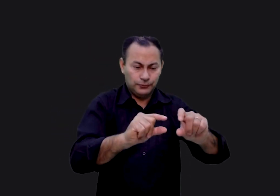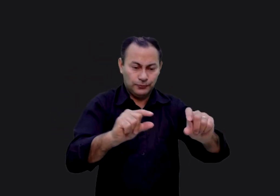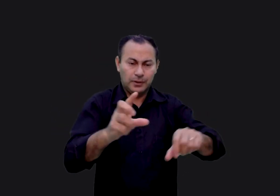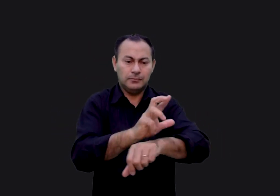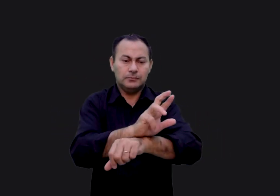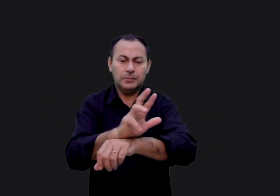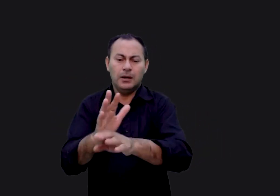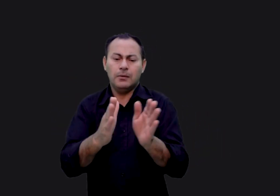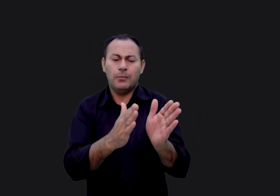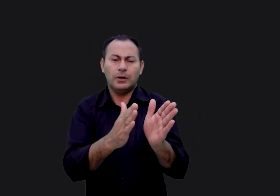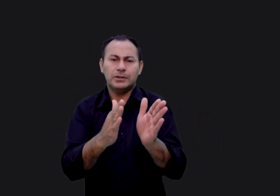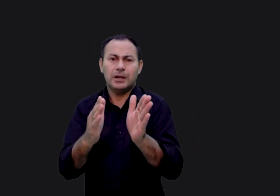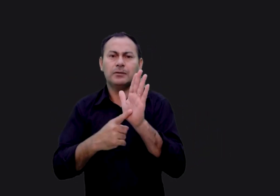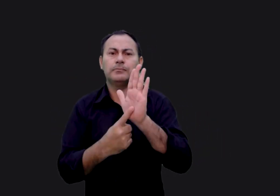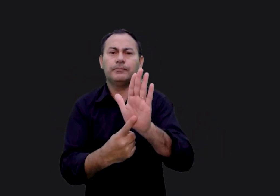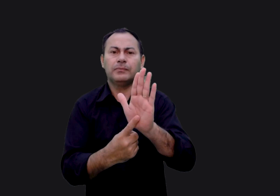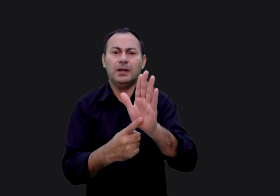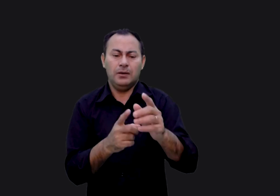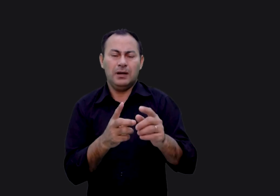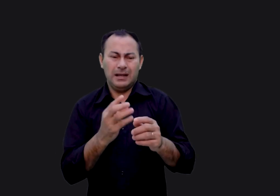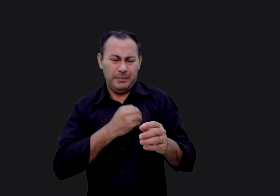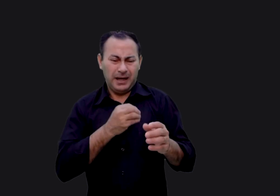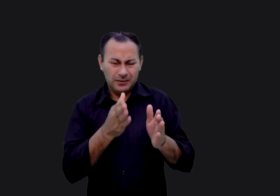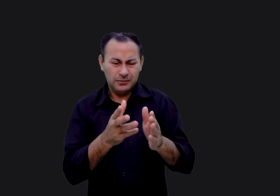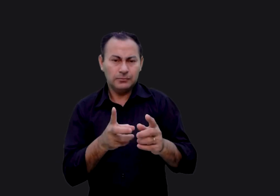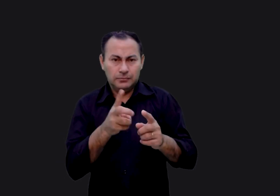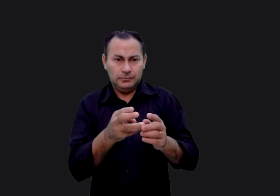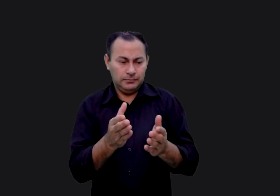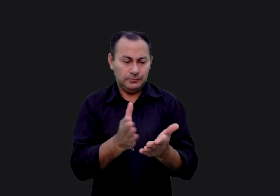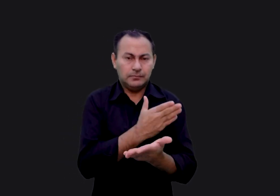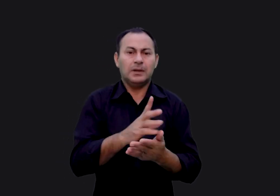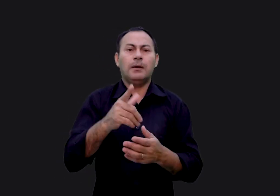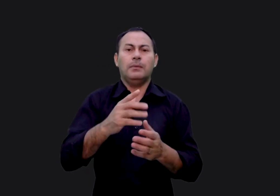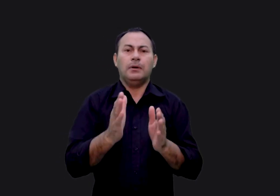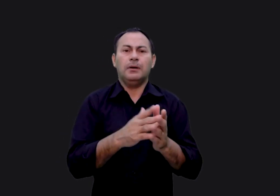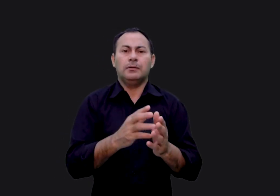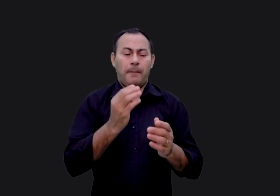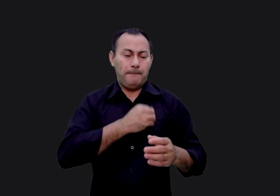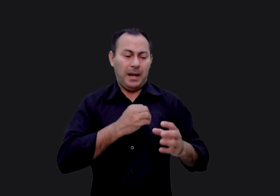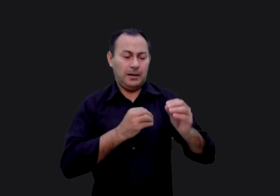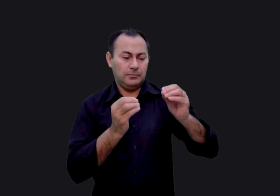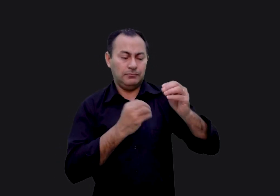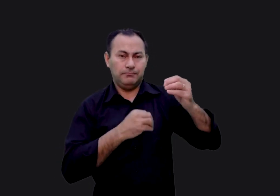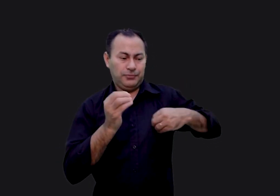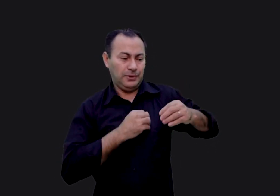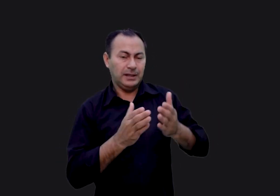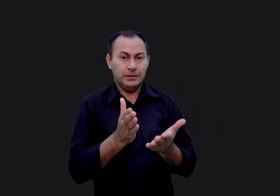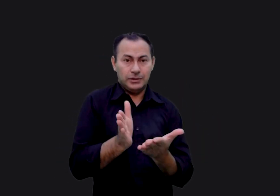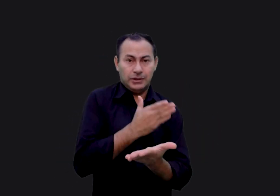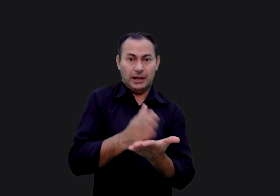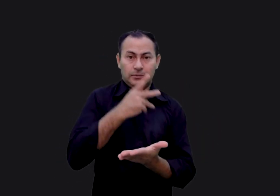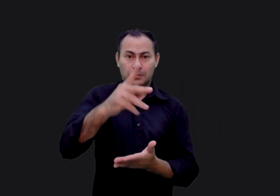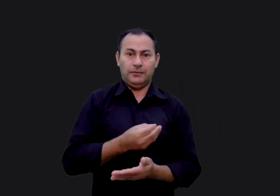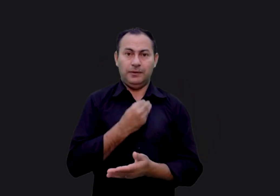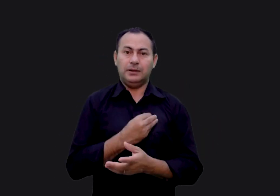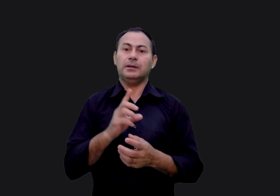vida começa a tocar, Deus cortaria a fita. Depois que as partes do pecado tivessem sido tiradas,